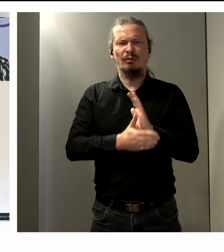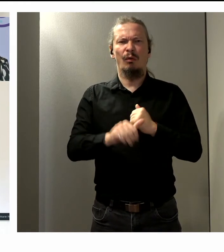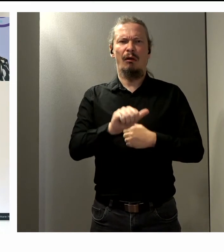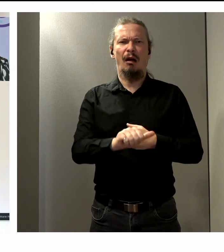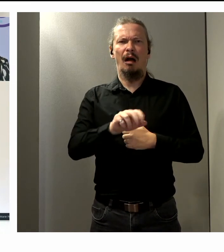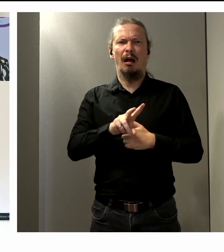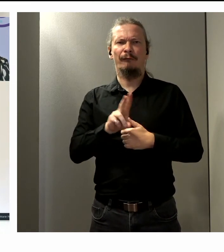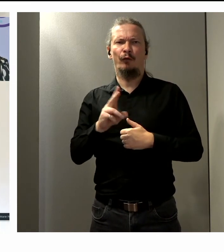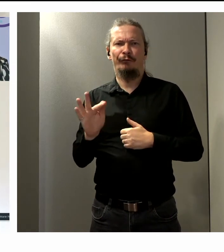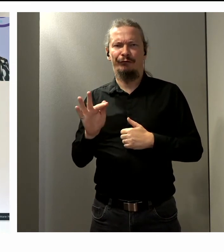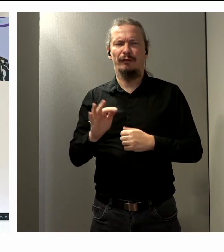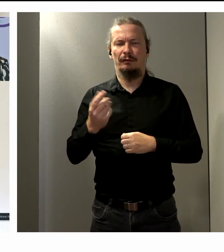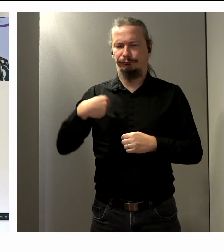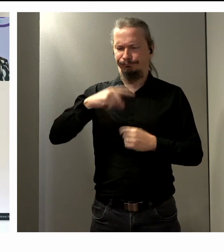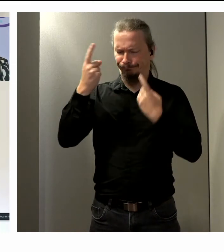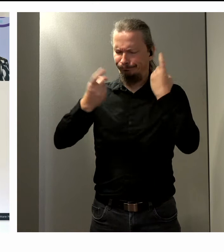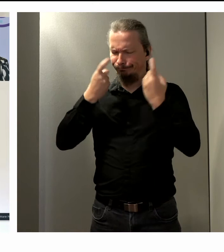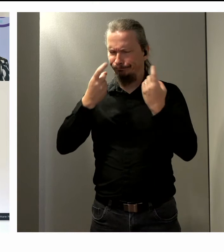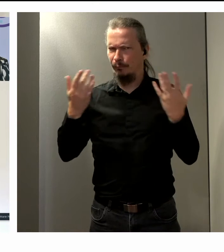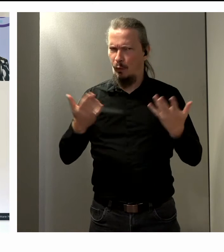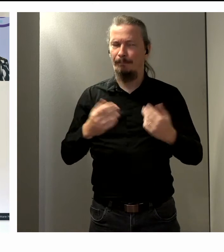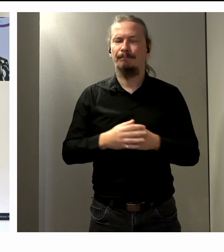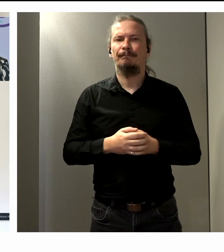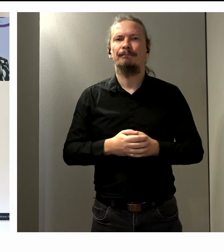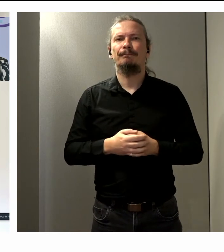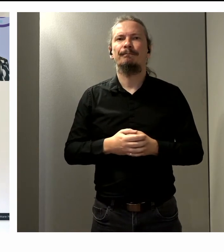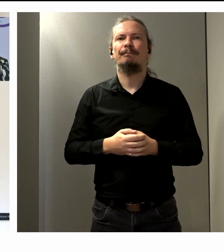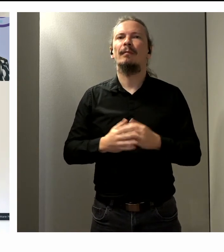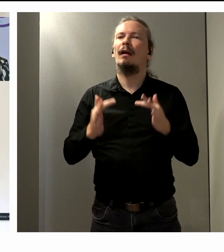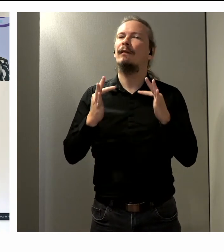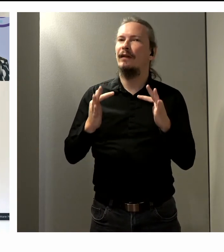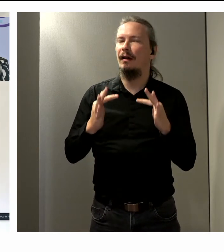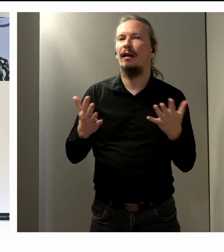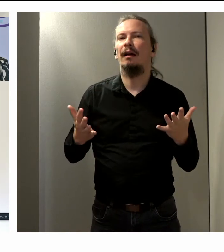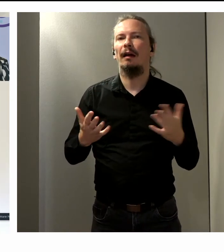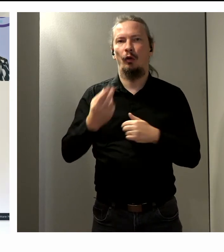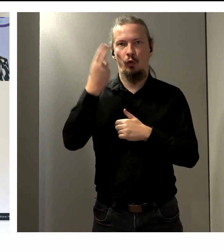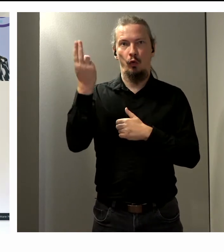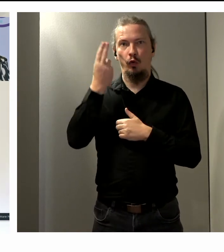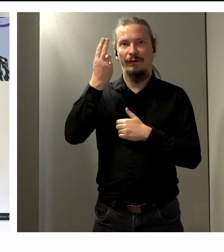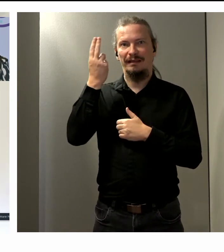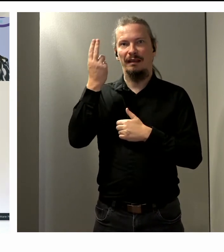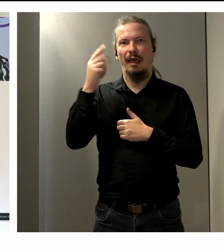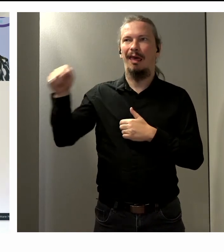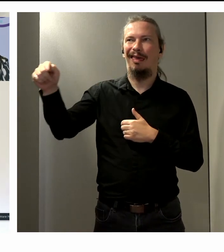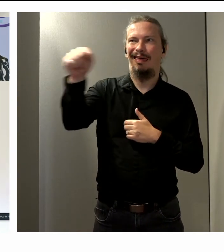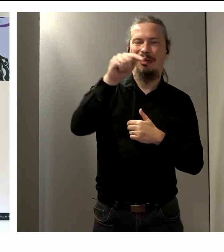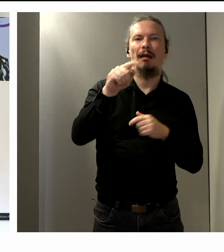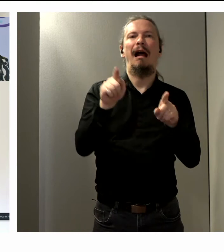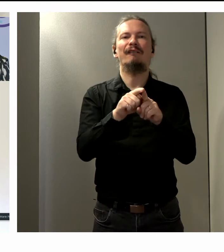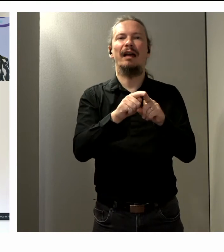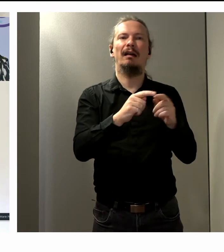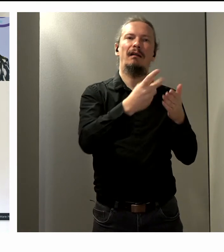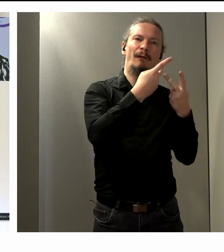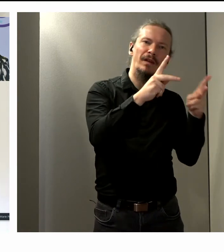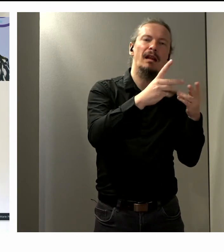questions effectivement sur comment favoriser les liens entre les universités et les collectivités territoriales.